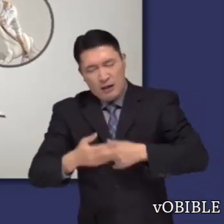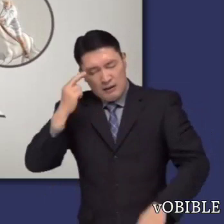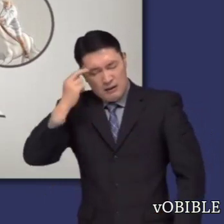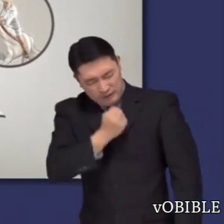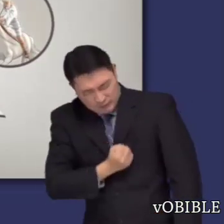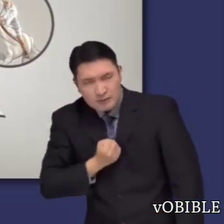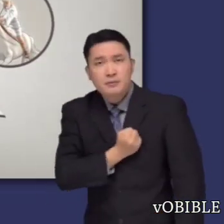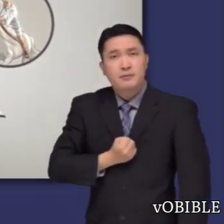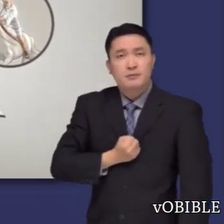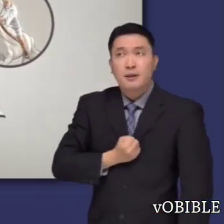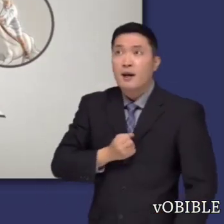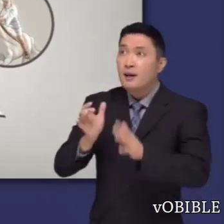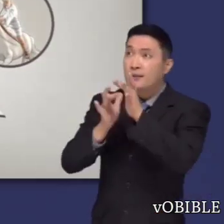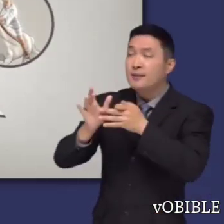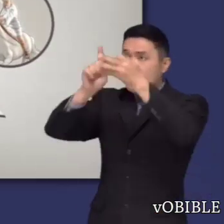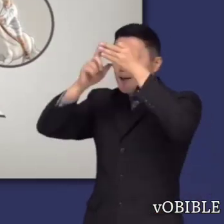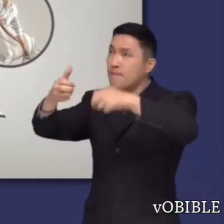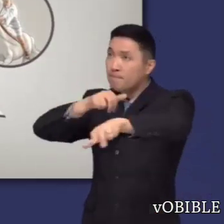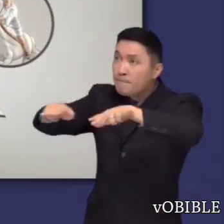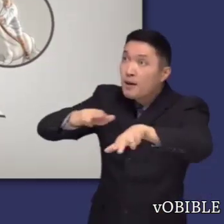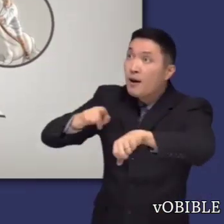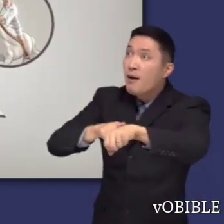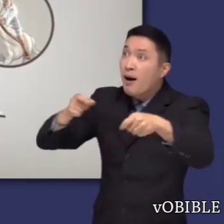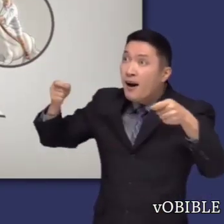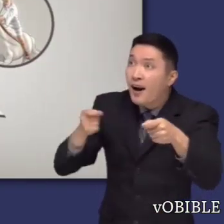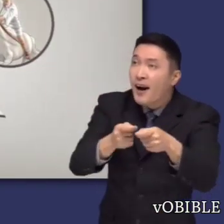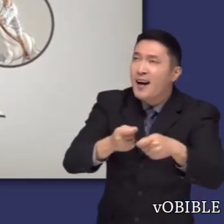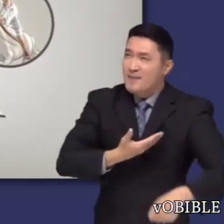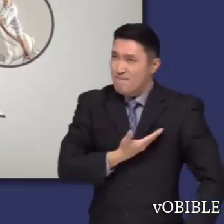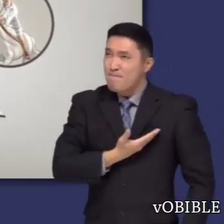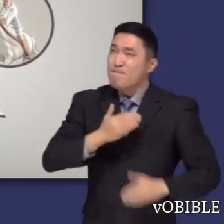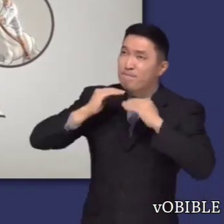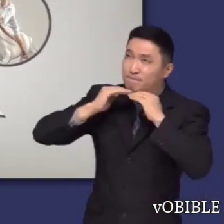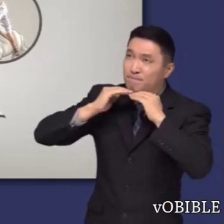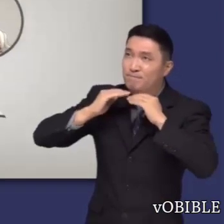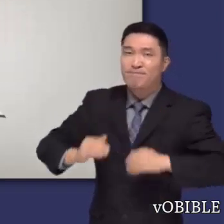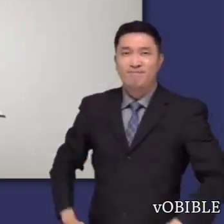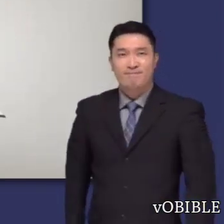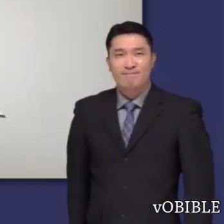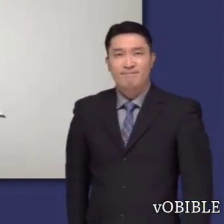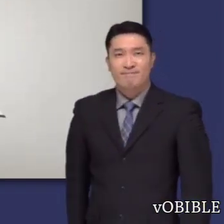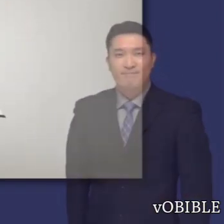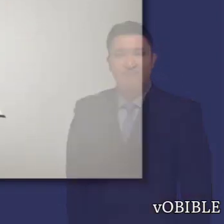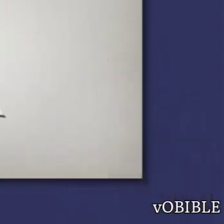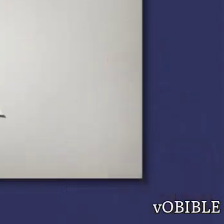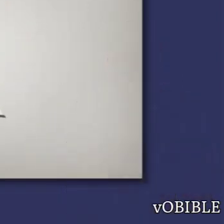在耐心等候王国时，要继续在患难中保持忍耐。